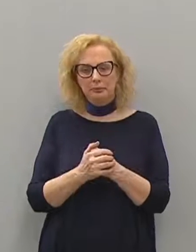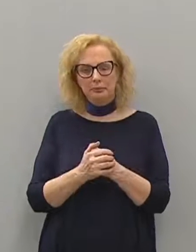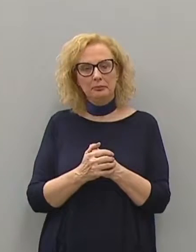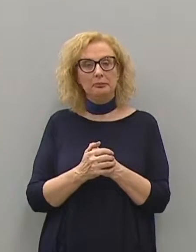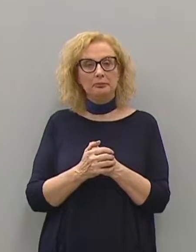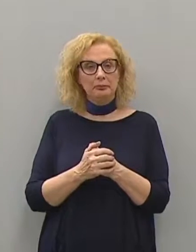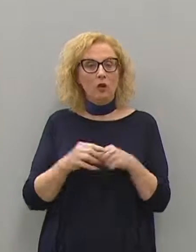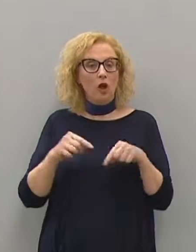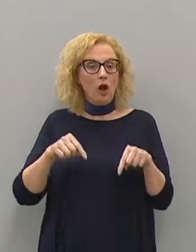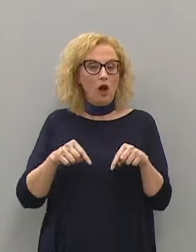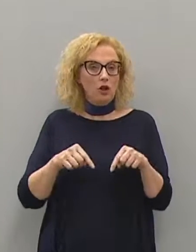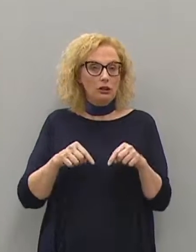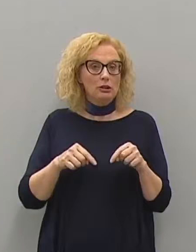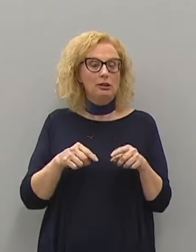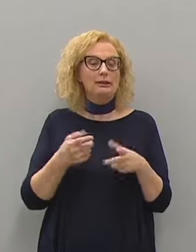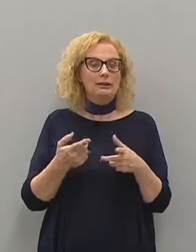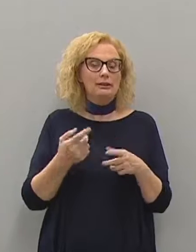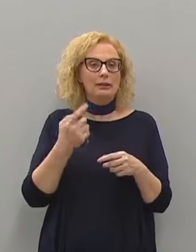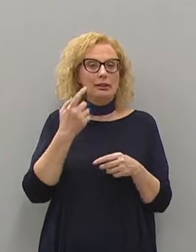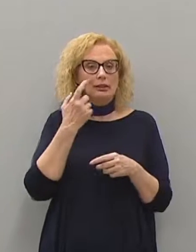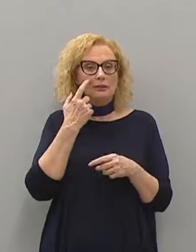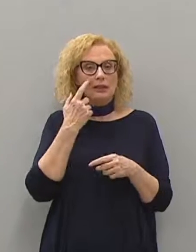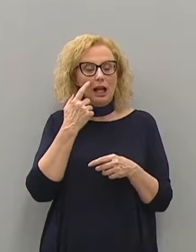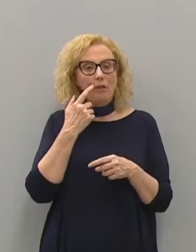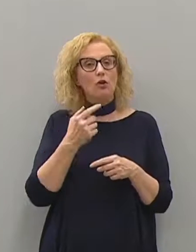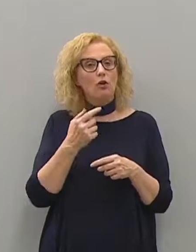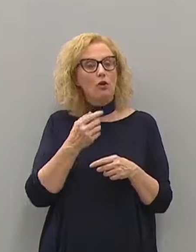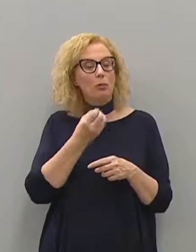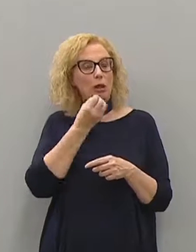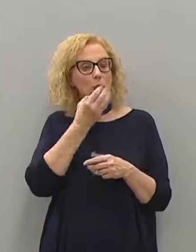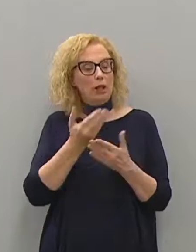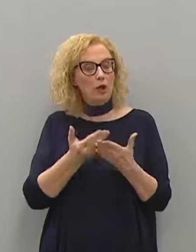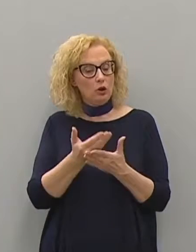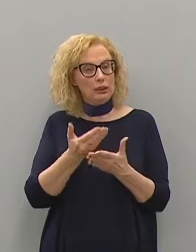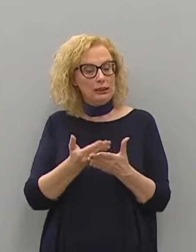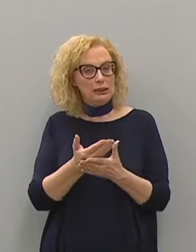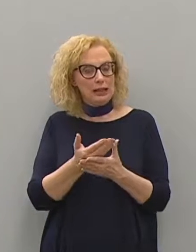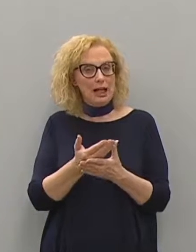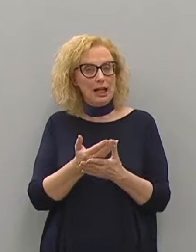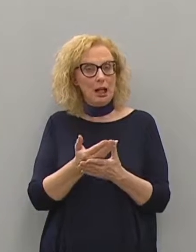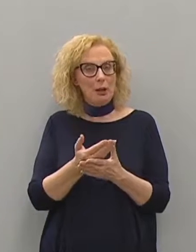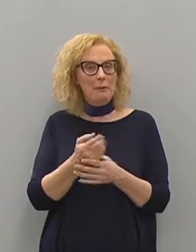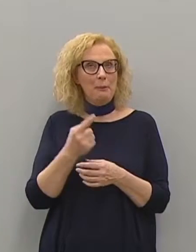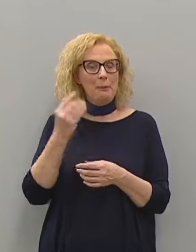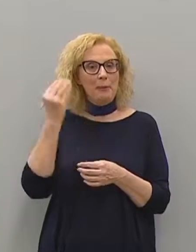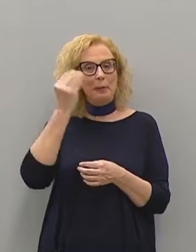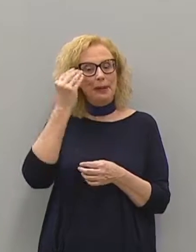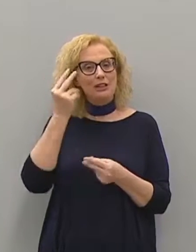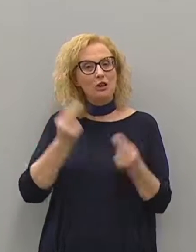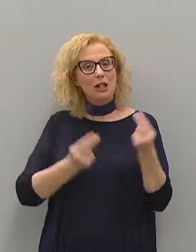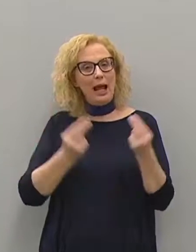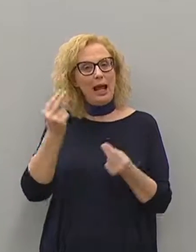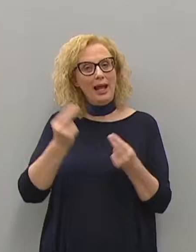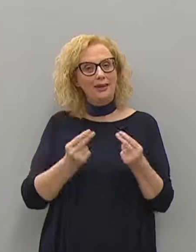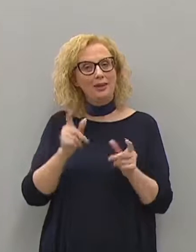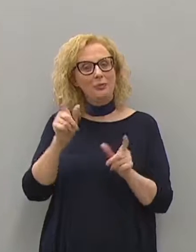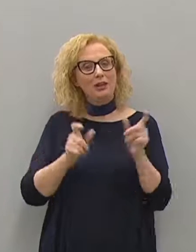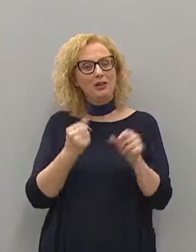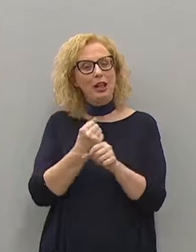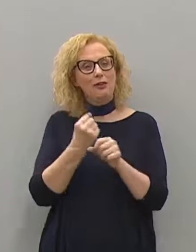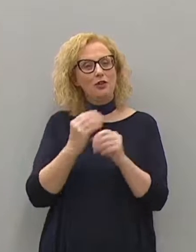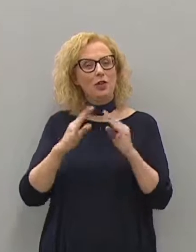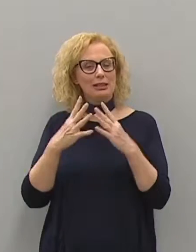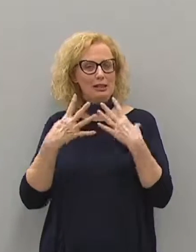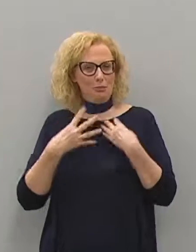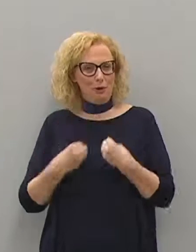alzarono anziane buona notizia in questo momento ovviamente soprattutto i dati delle degli operatori nelle sciarpe